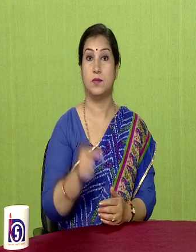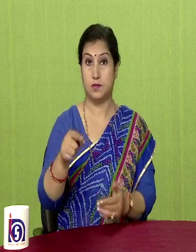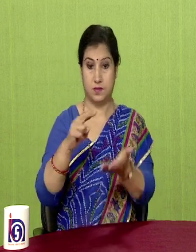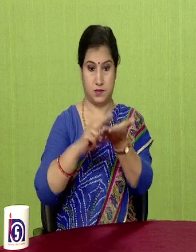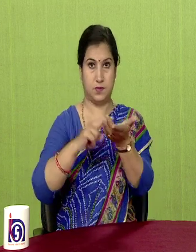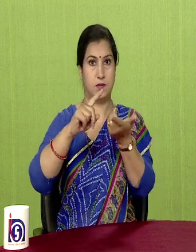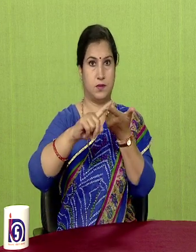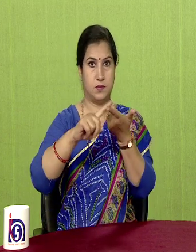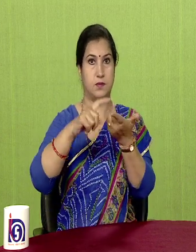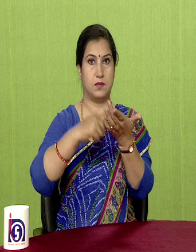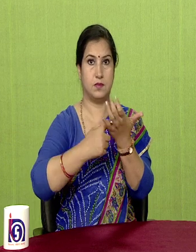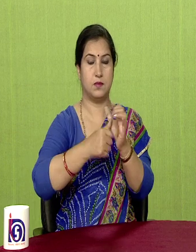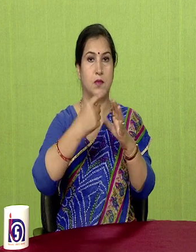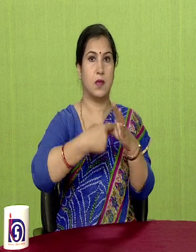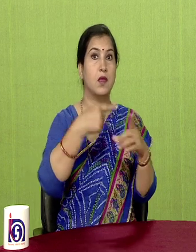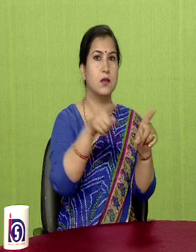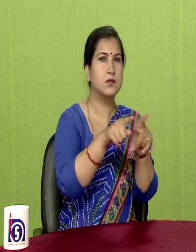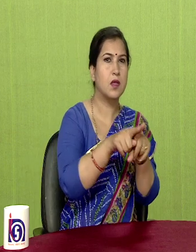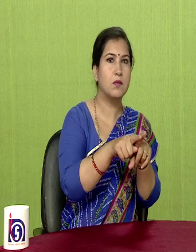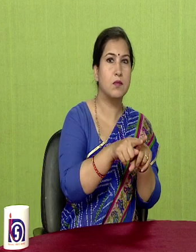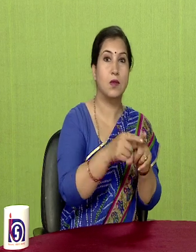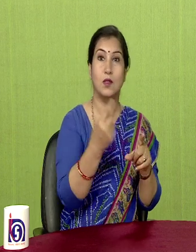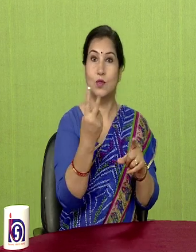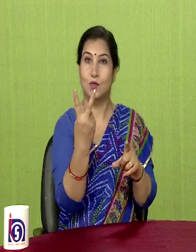नीरज के समान कोमल सुंदर आंखों में,